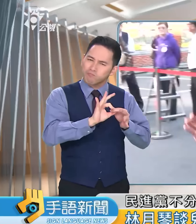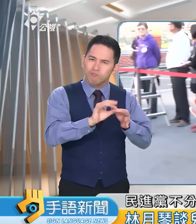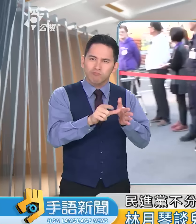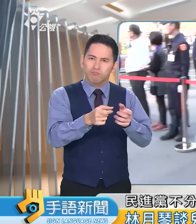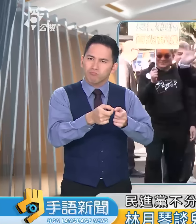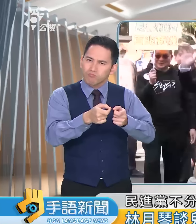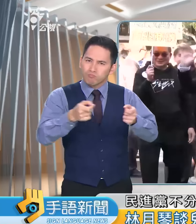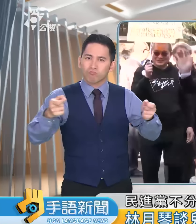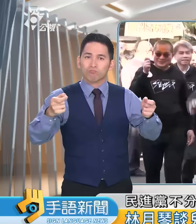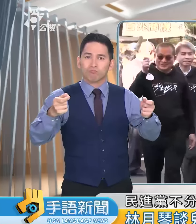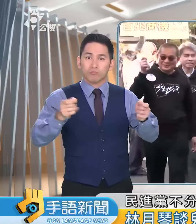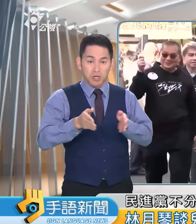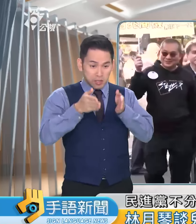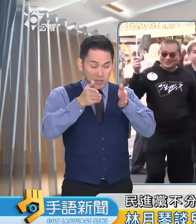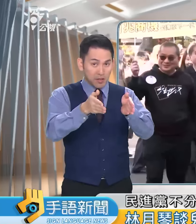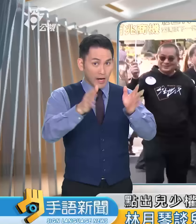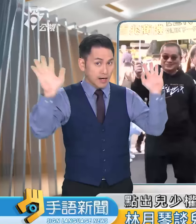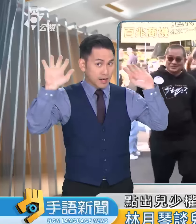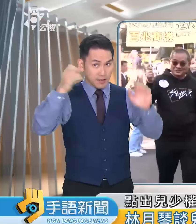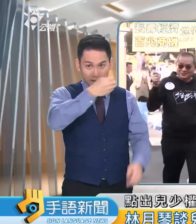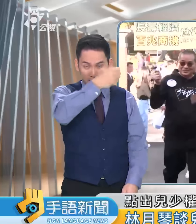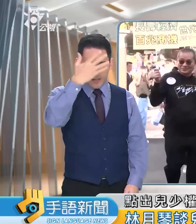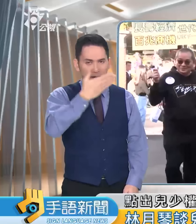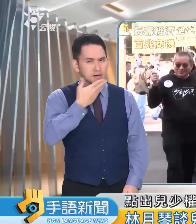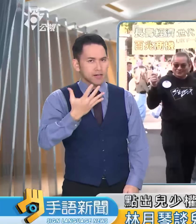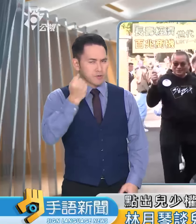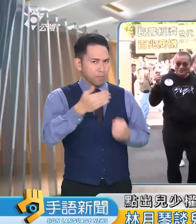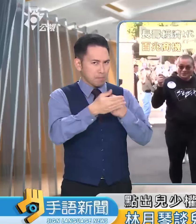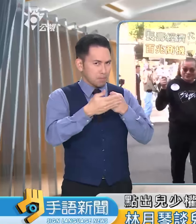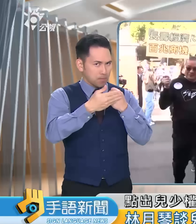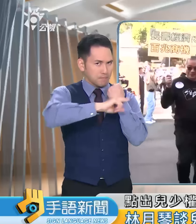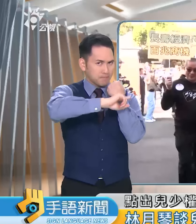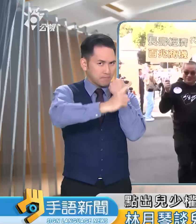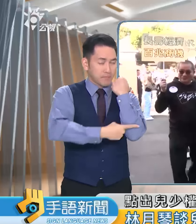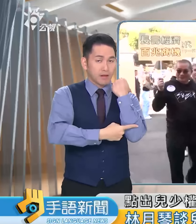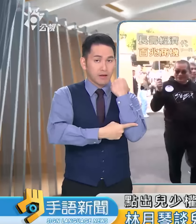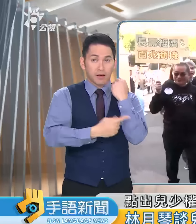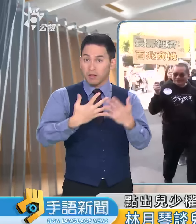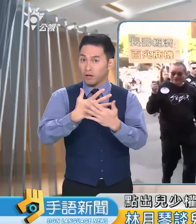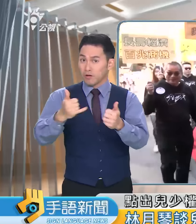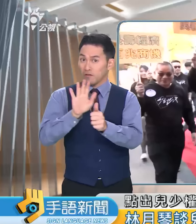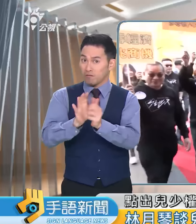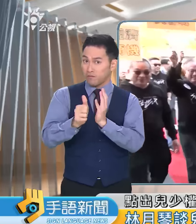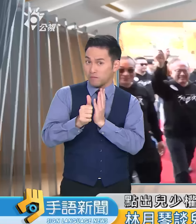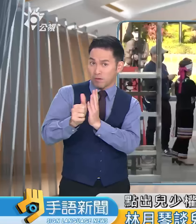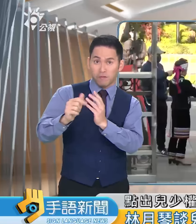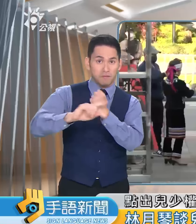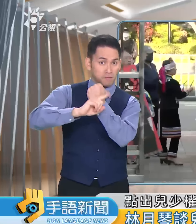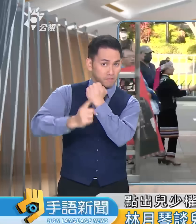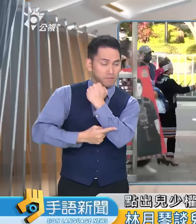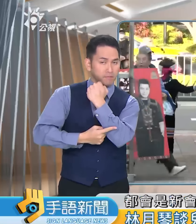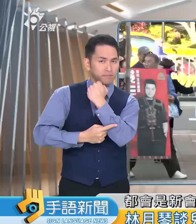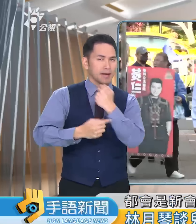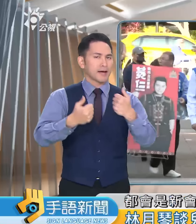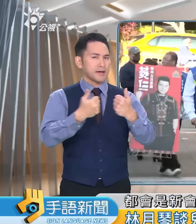委林月琴点出，儿少权法以及学生辅导法都会是新会期